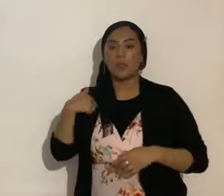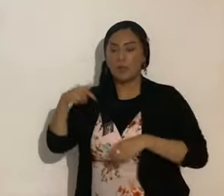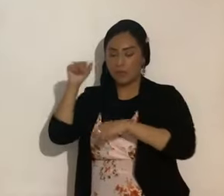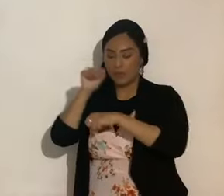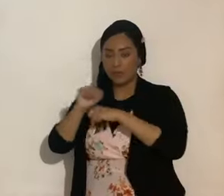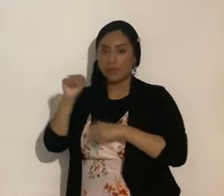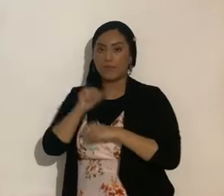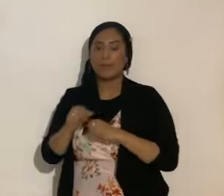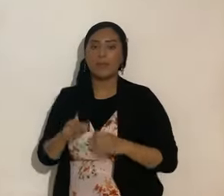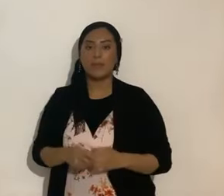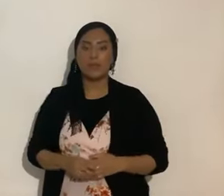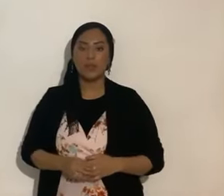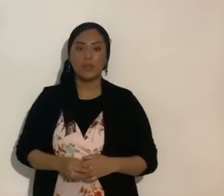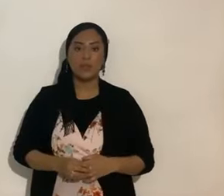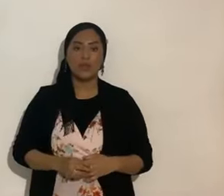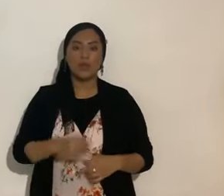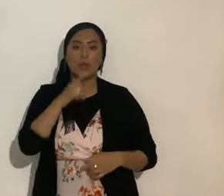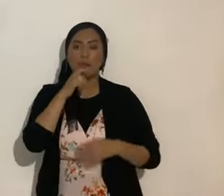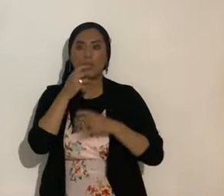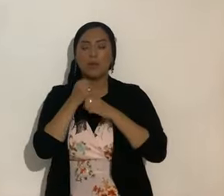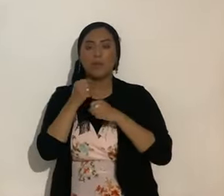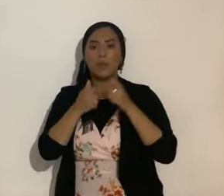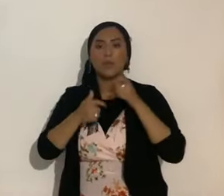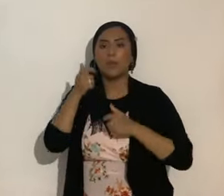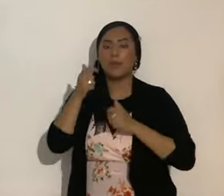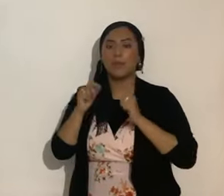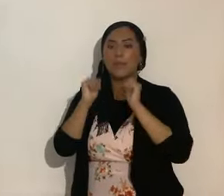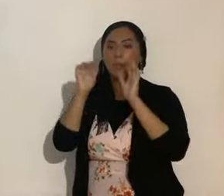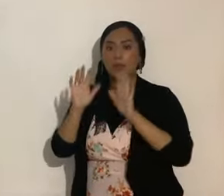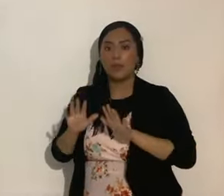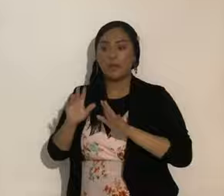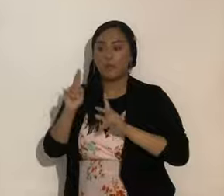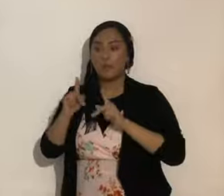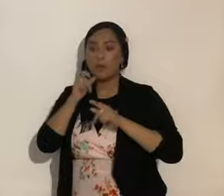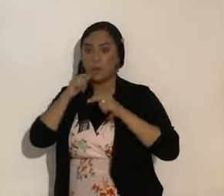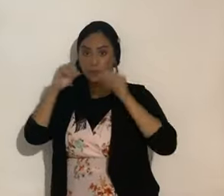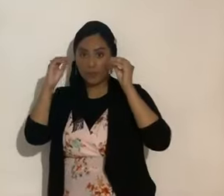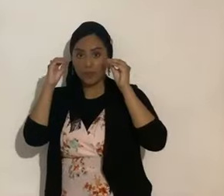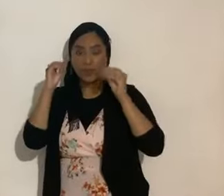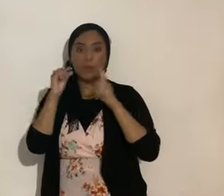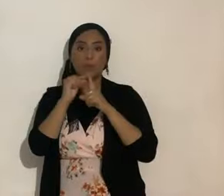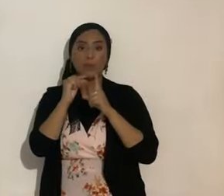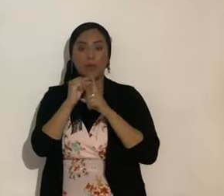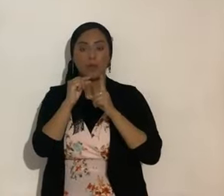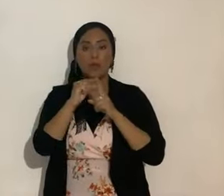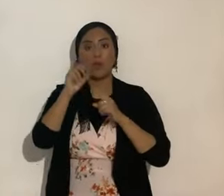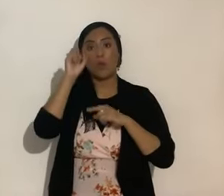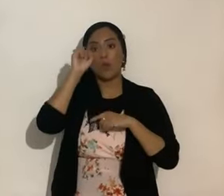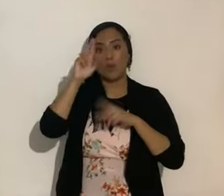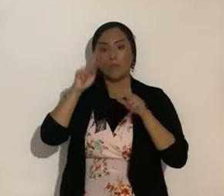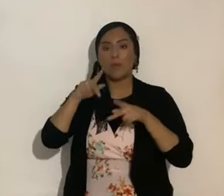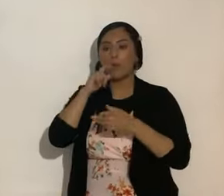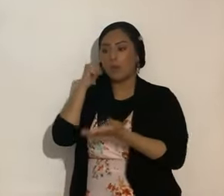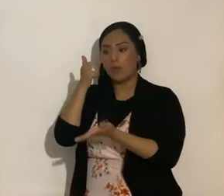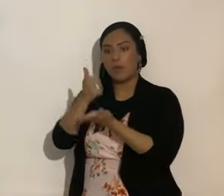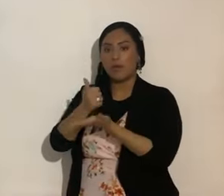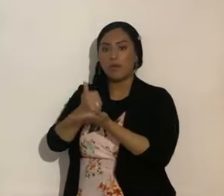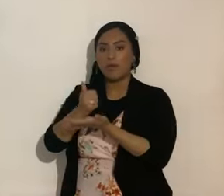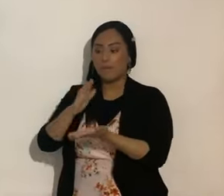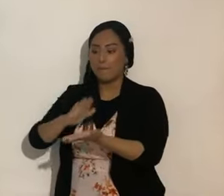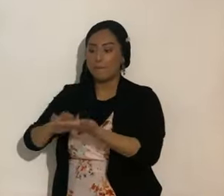bueno. ¿Quién recibirá mayor recompensa? ¿El que ministra la palabra o el que ayuda a barrer